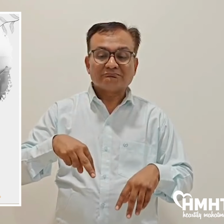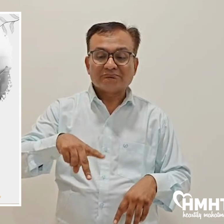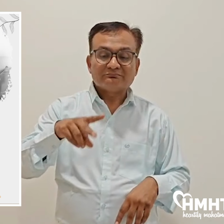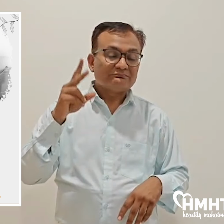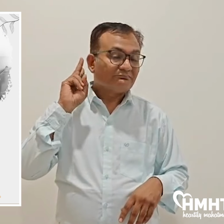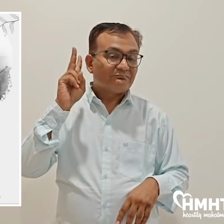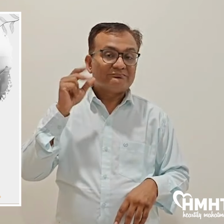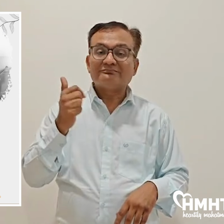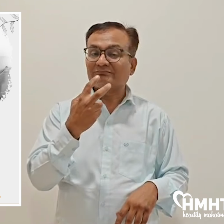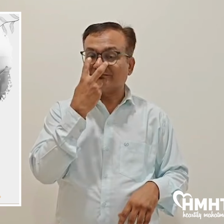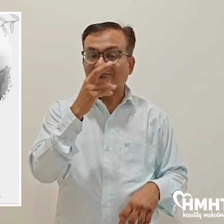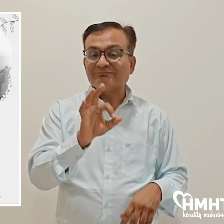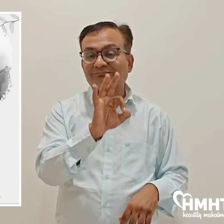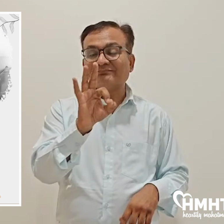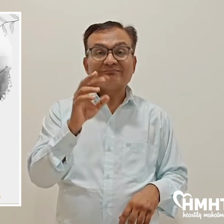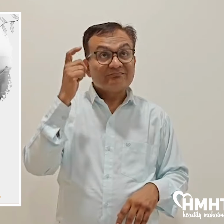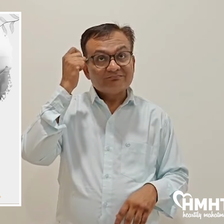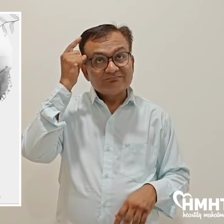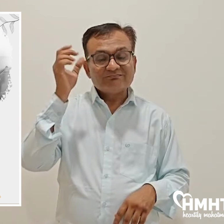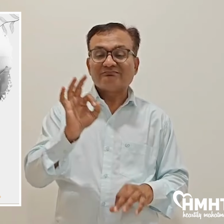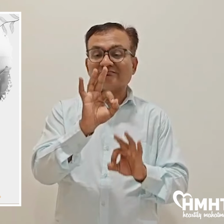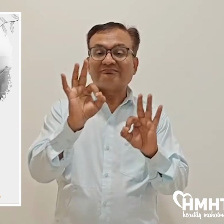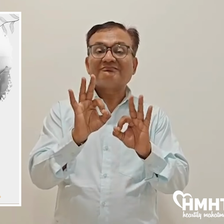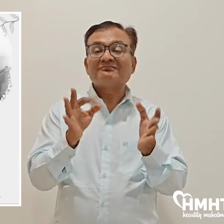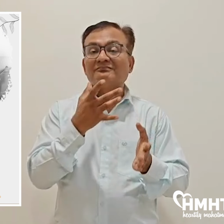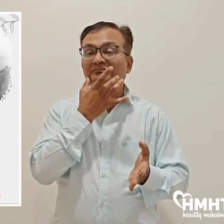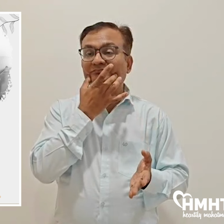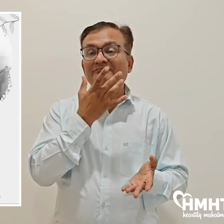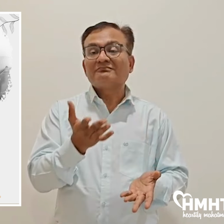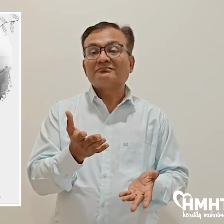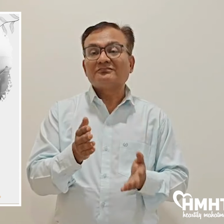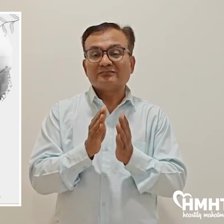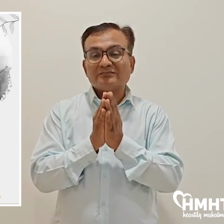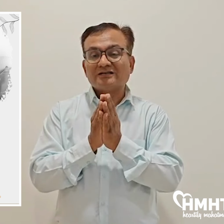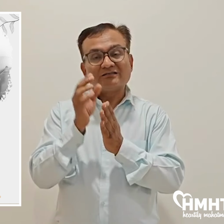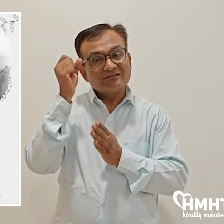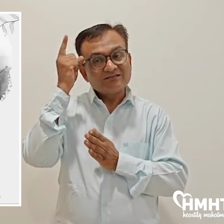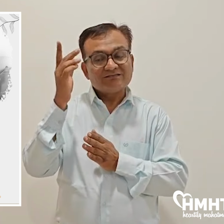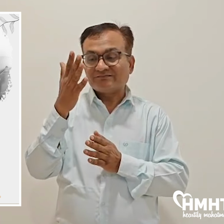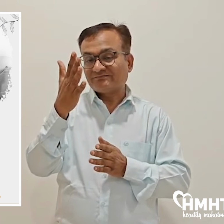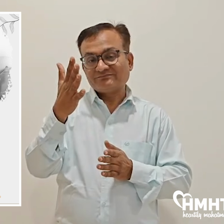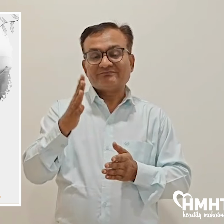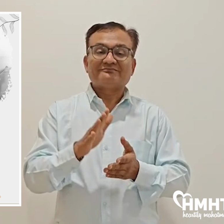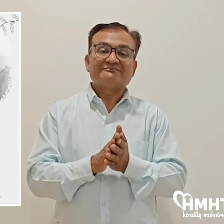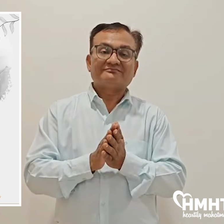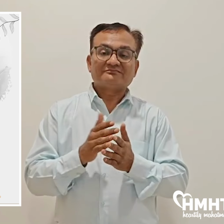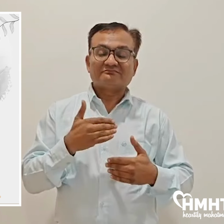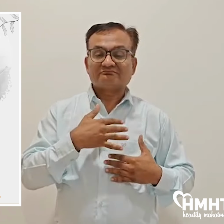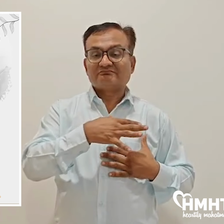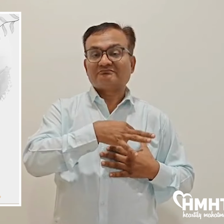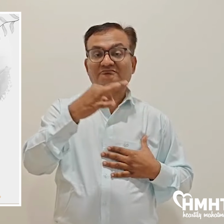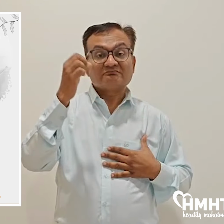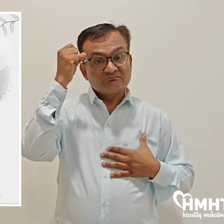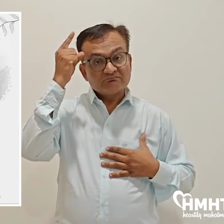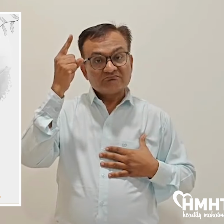નહીં, તબિયત સારી રહે નહીં, ચલાય નહીં, સંભળાય નહીં, દેખાય નહીં, યાદ રહે નહીં, તો